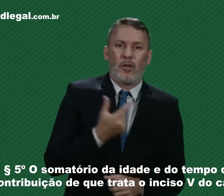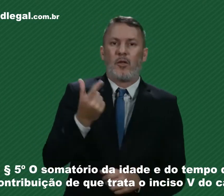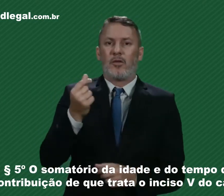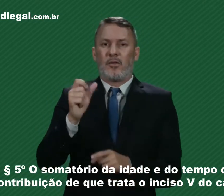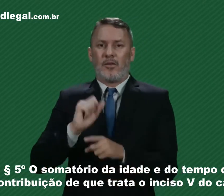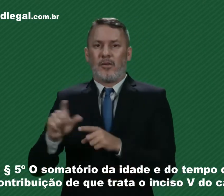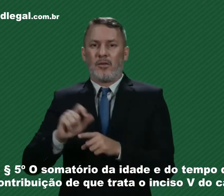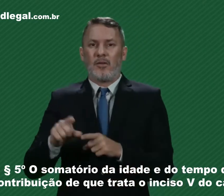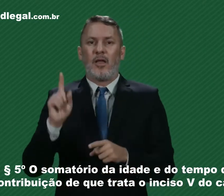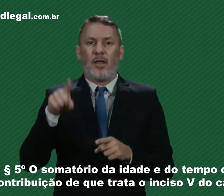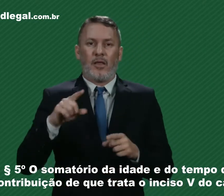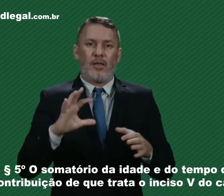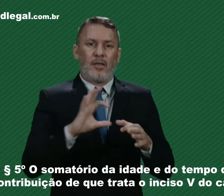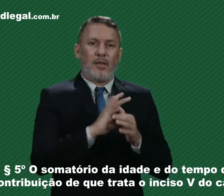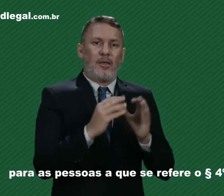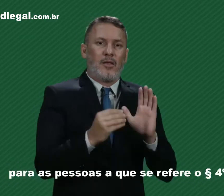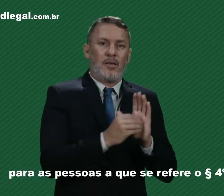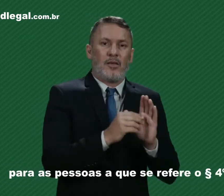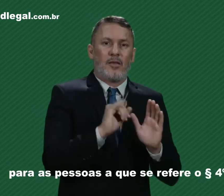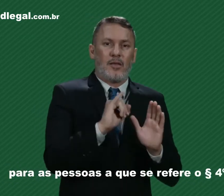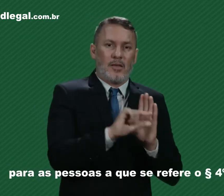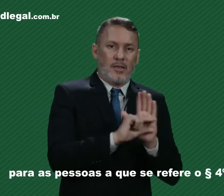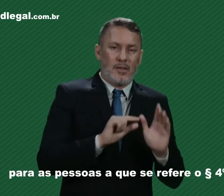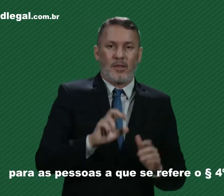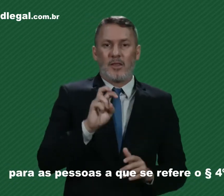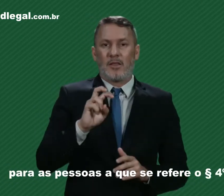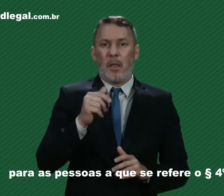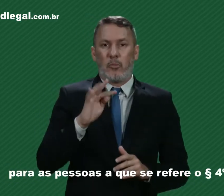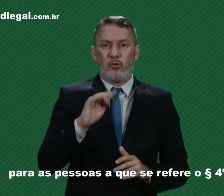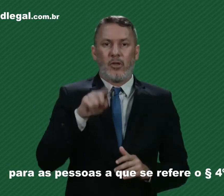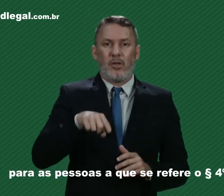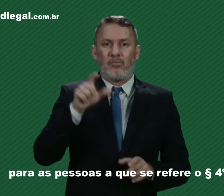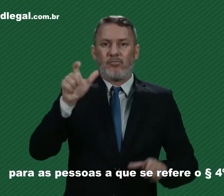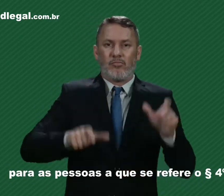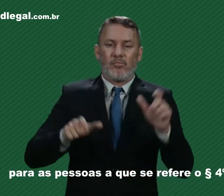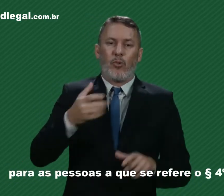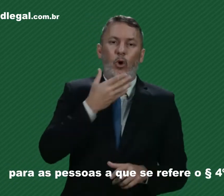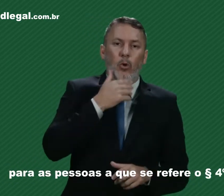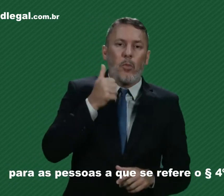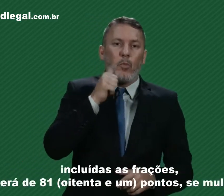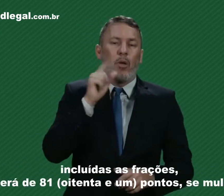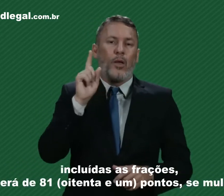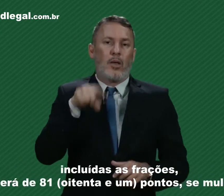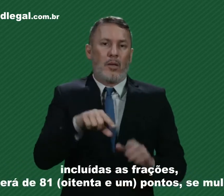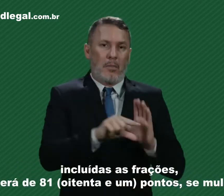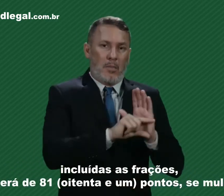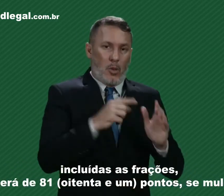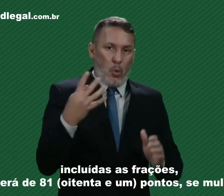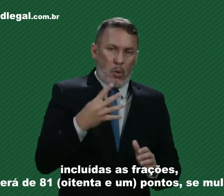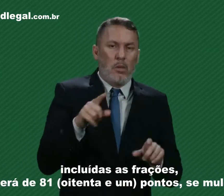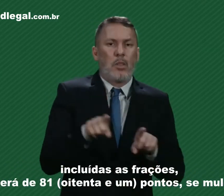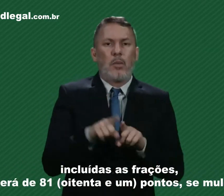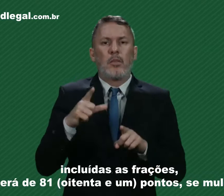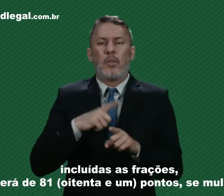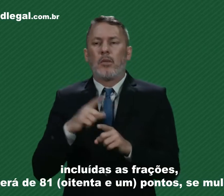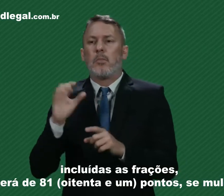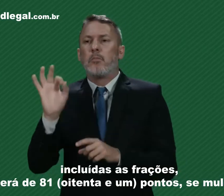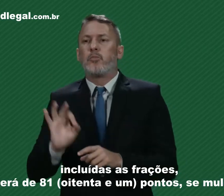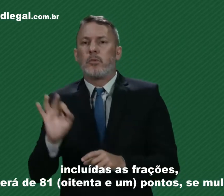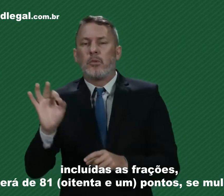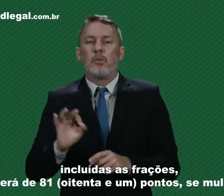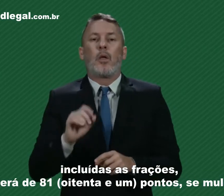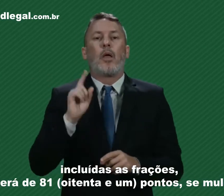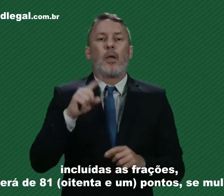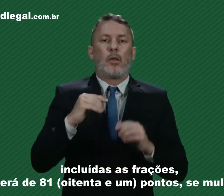de que trata o inciso 5 do caput para as pessoas a que se refere o parágrafo 4º, incluídas as frações, será